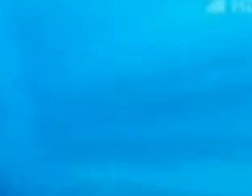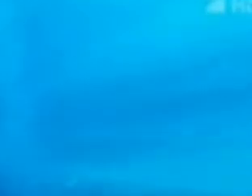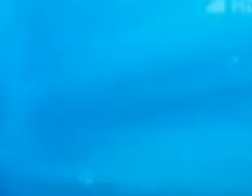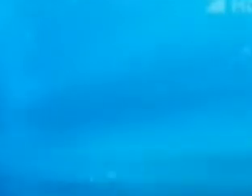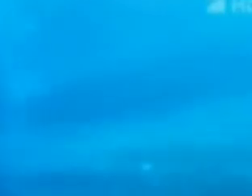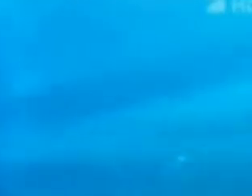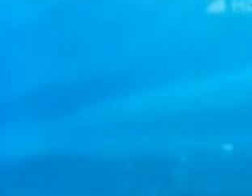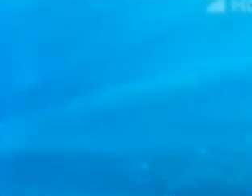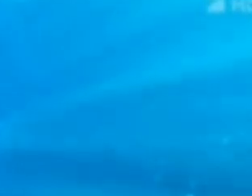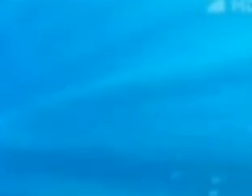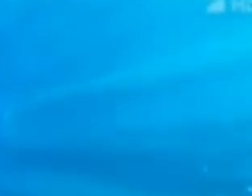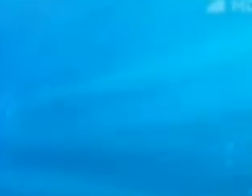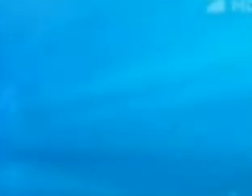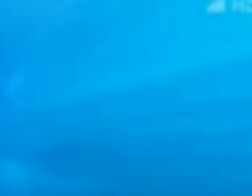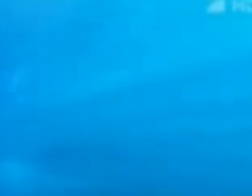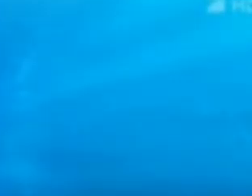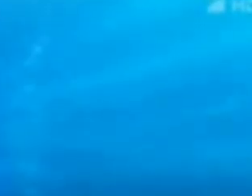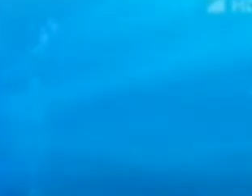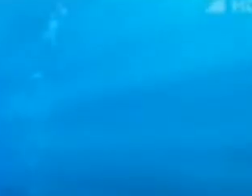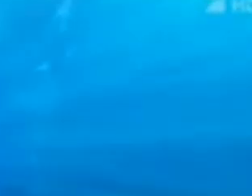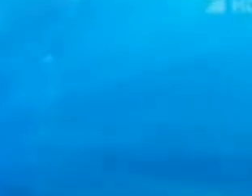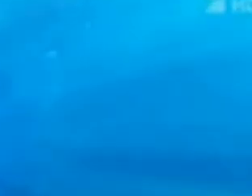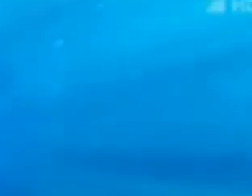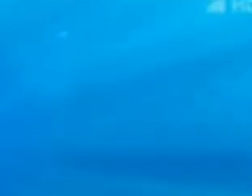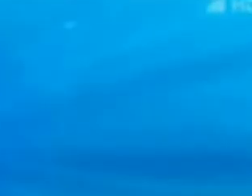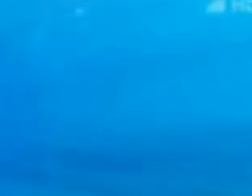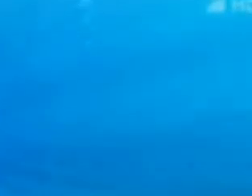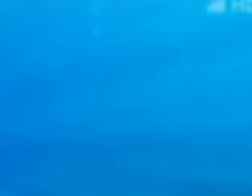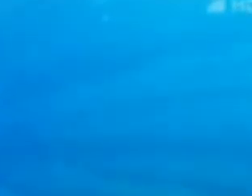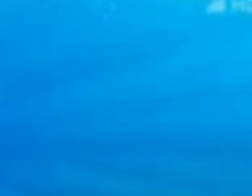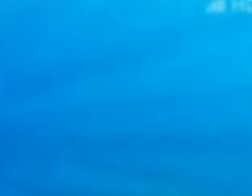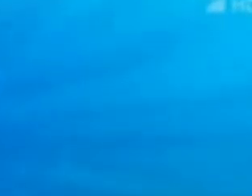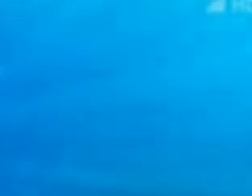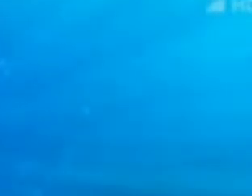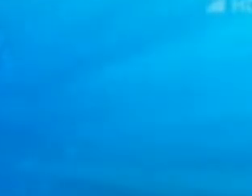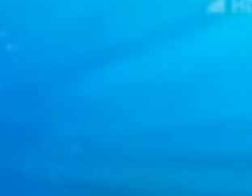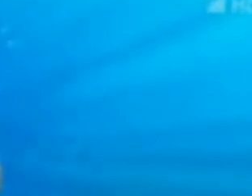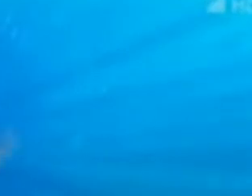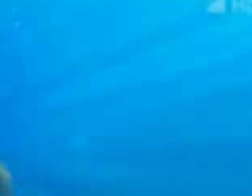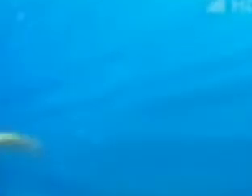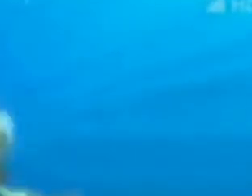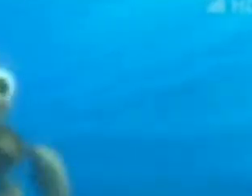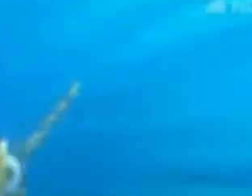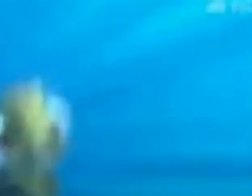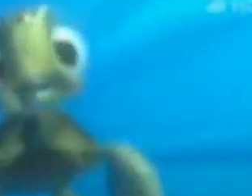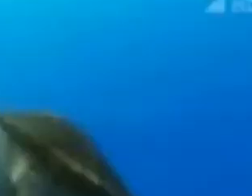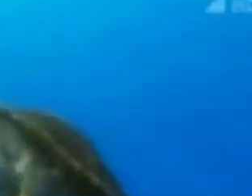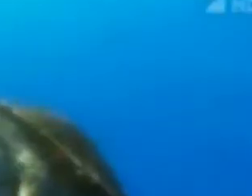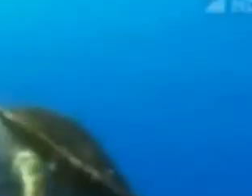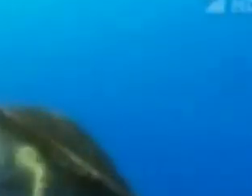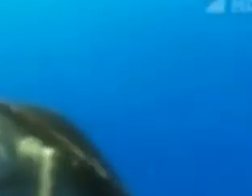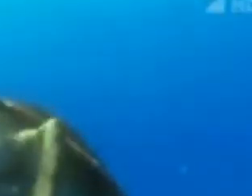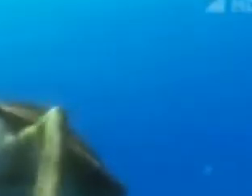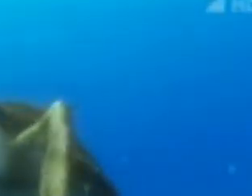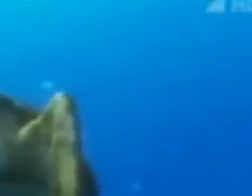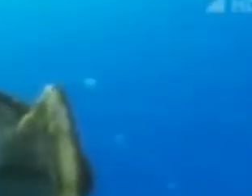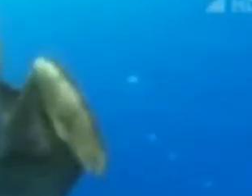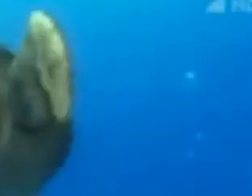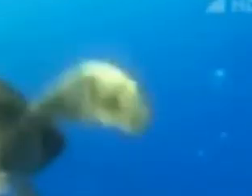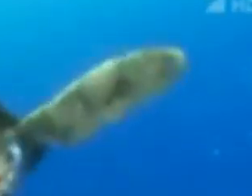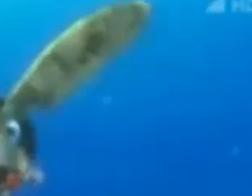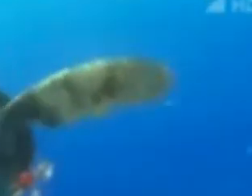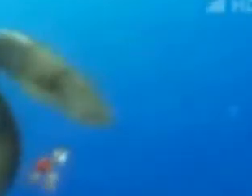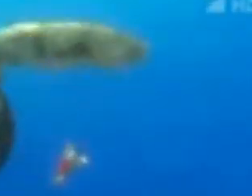Uou! Foi tão legal! Ô pai, você viu só? Você olhou pra mim? Você viu o que eu fiz? Tu manda